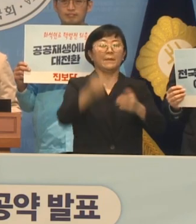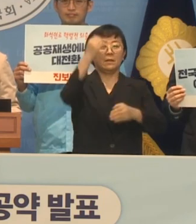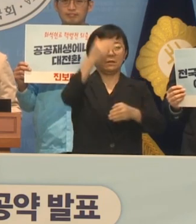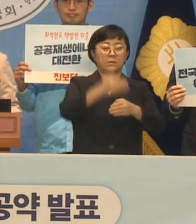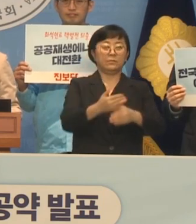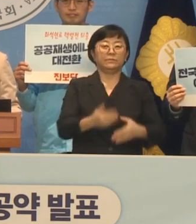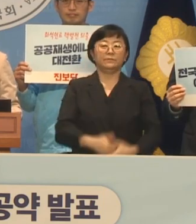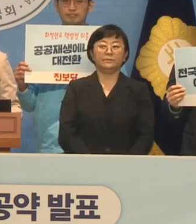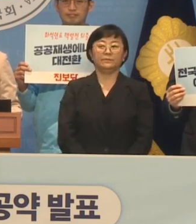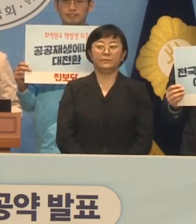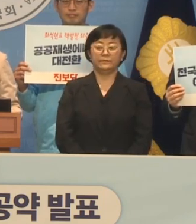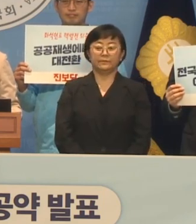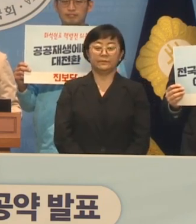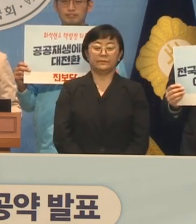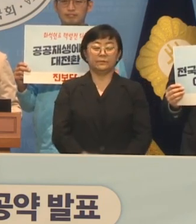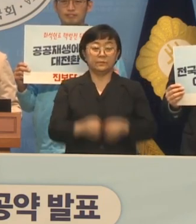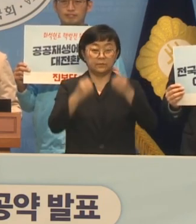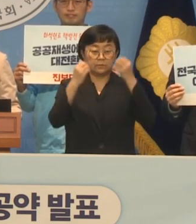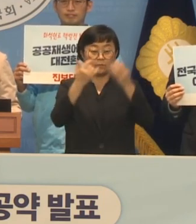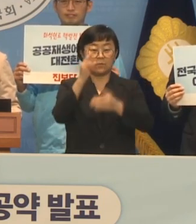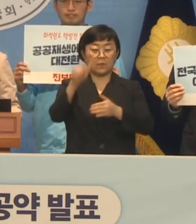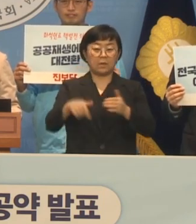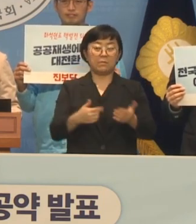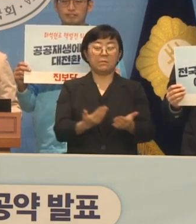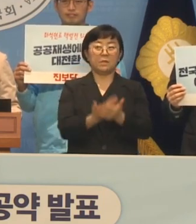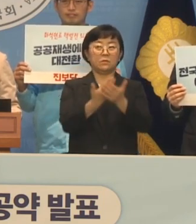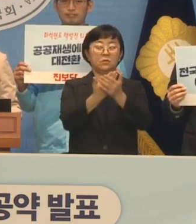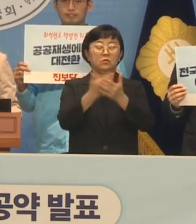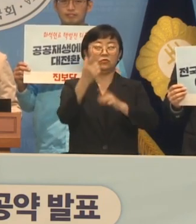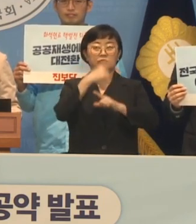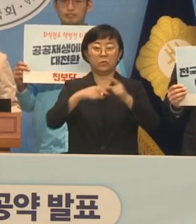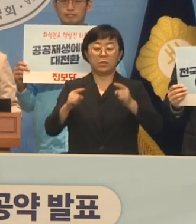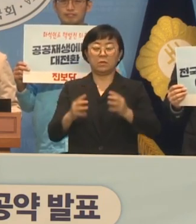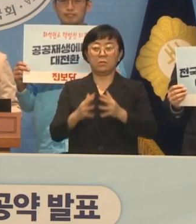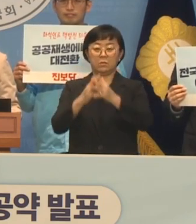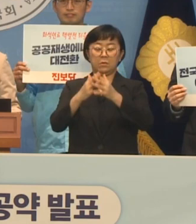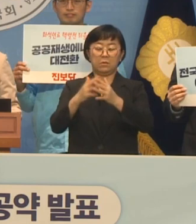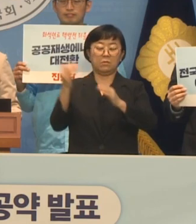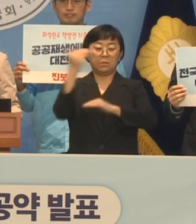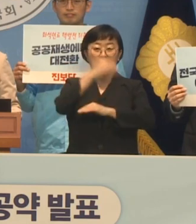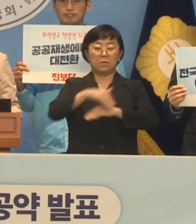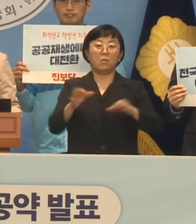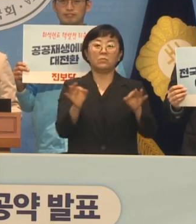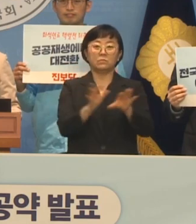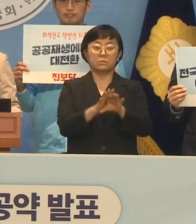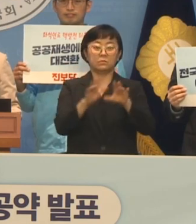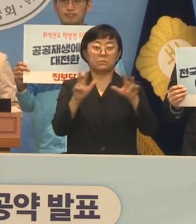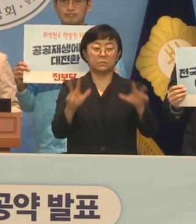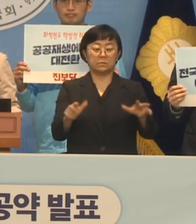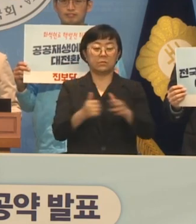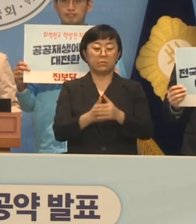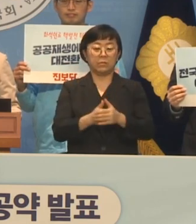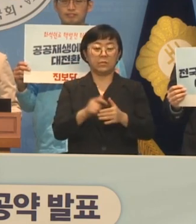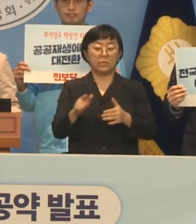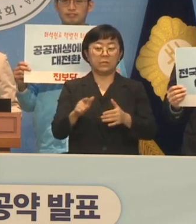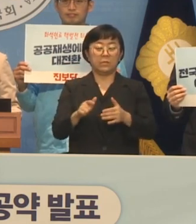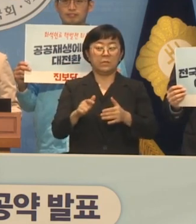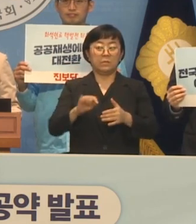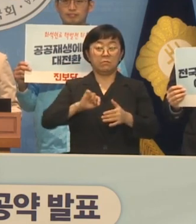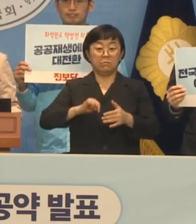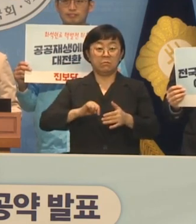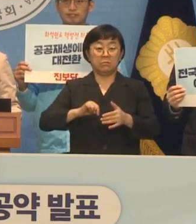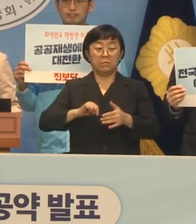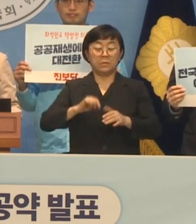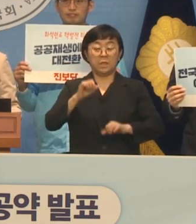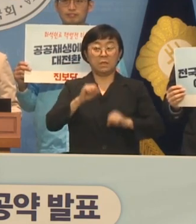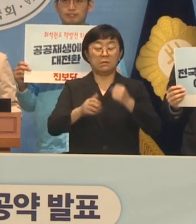폐로하겠습니다. 신규 핵발전소 추가 건설 계획은 백지화하고 현재 버젓이 자행되고